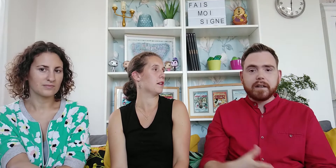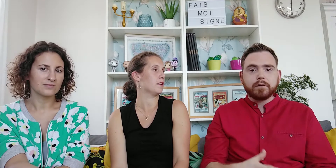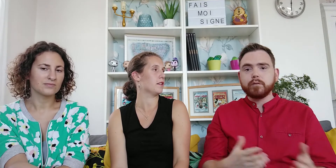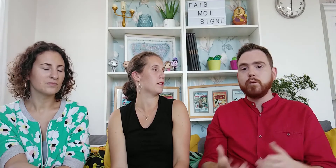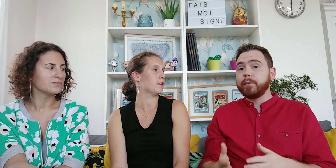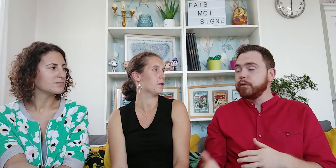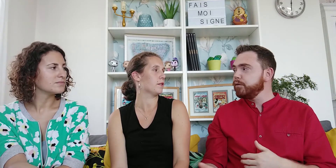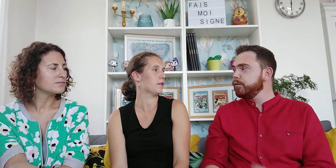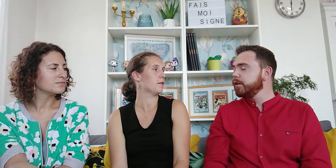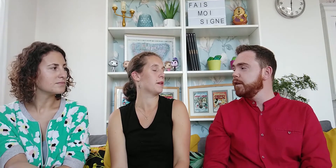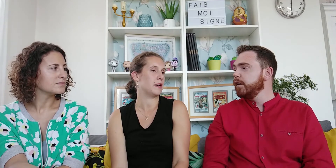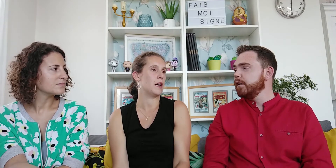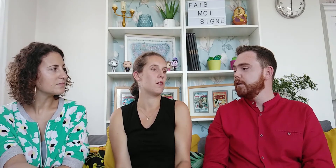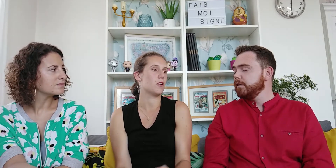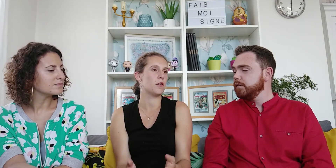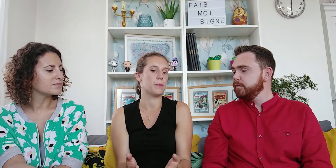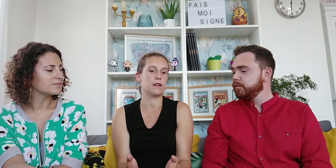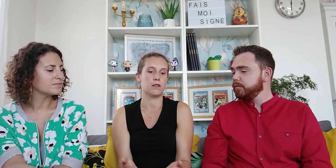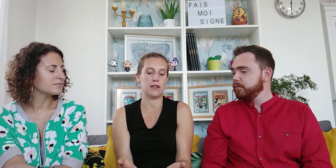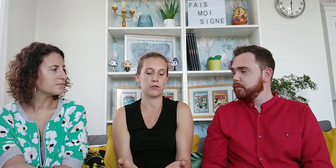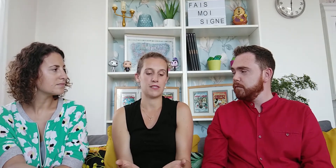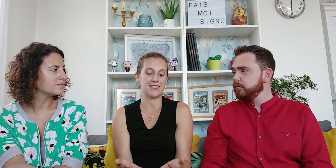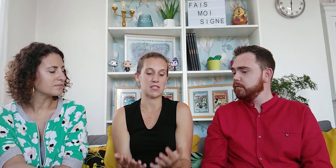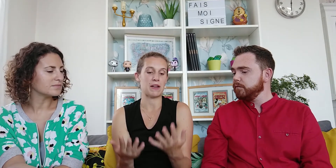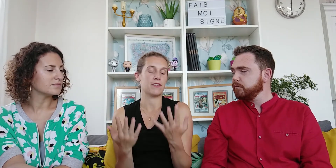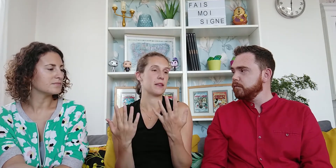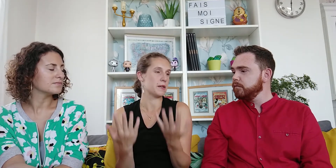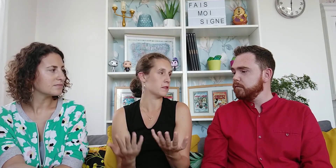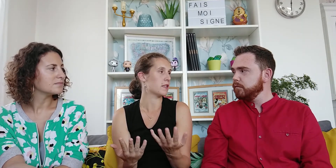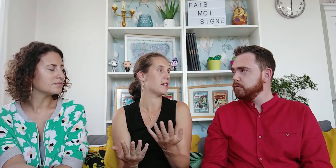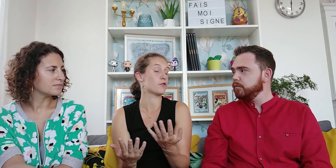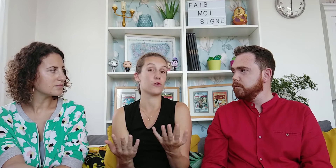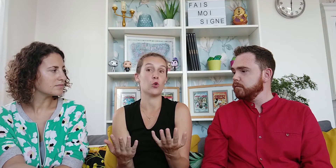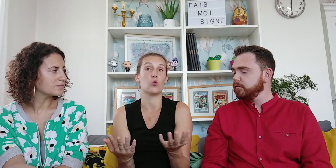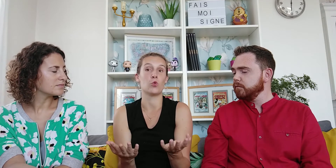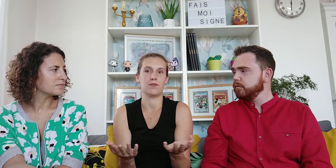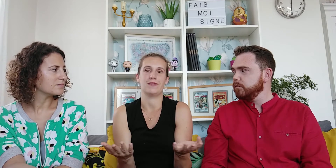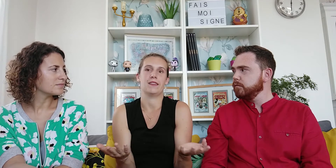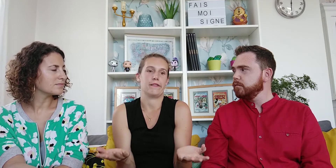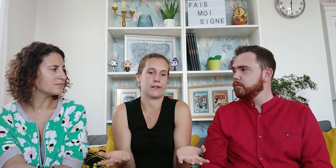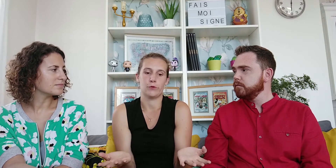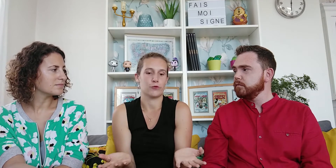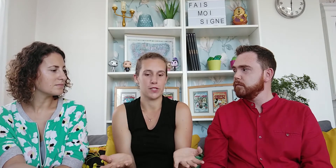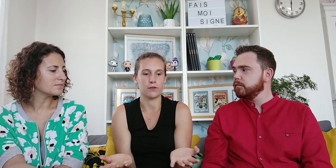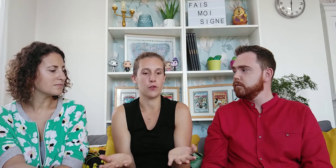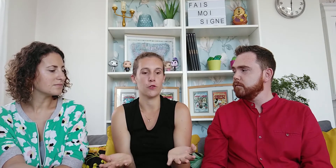arrive ou pas du tout? Alors, la langue des signes, ça se parle avec les mains, et les enfants ont, comme ce sont des enfants,